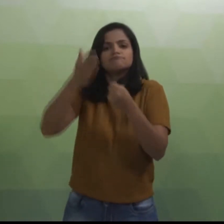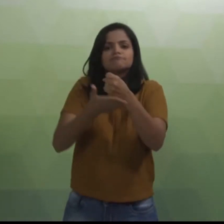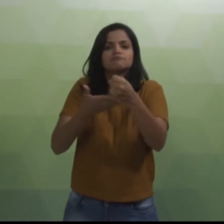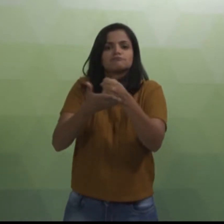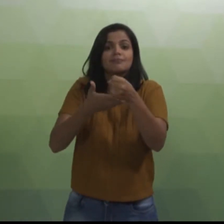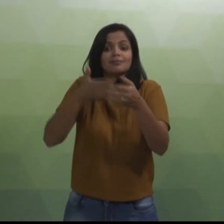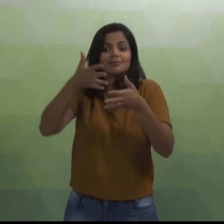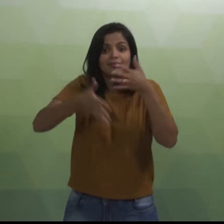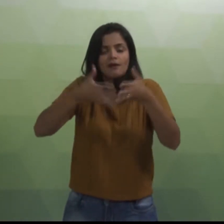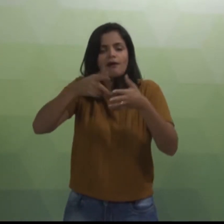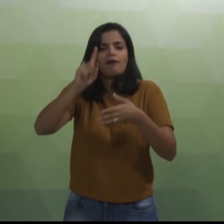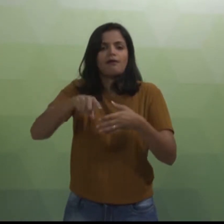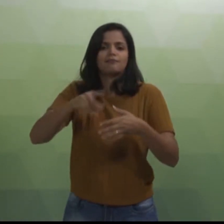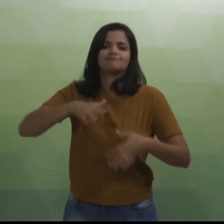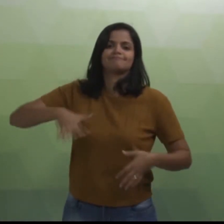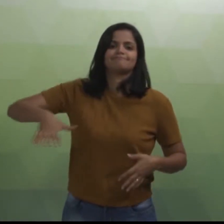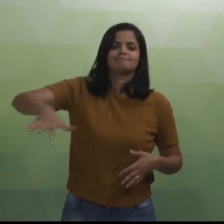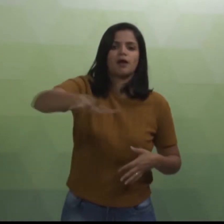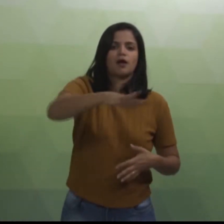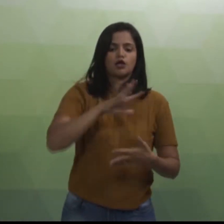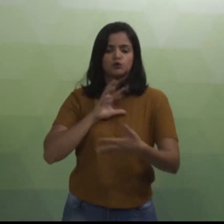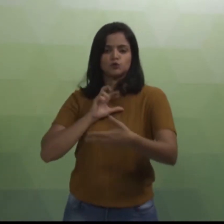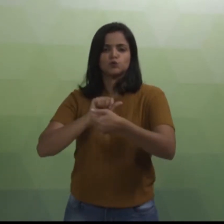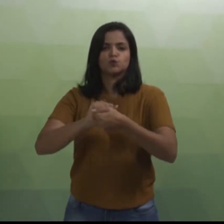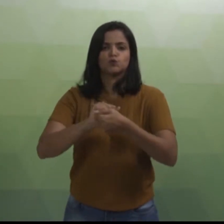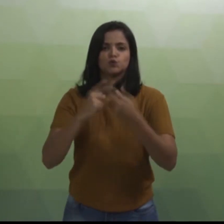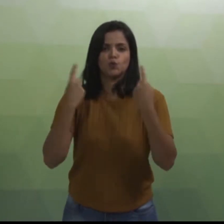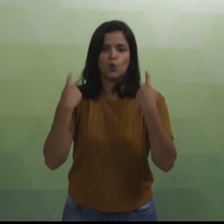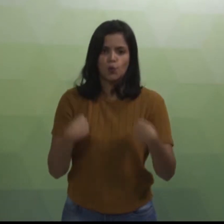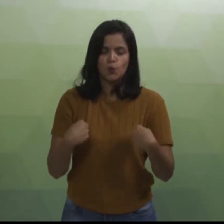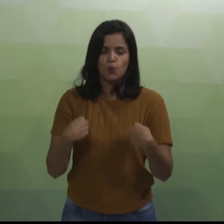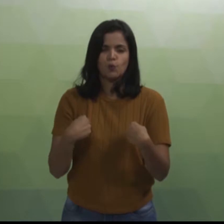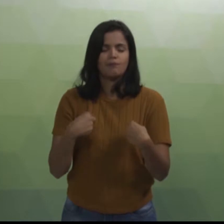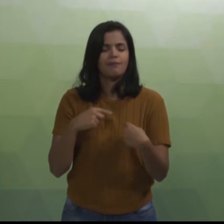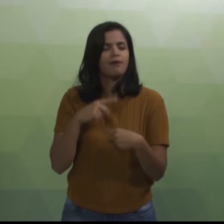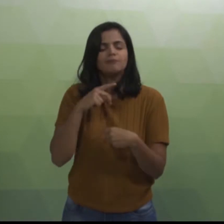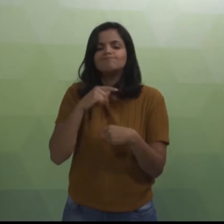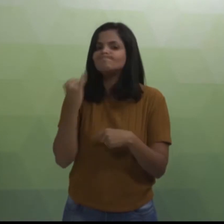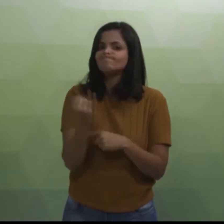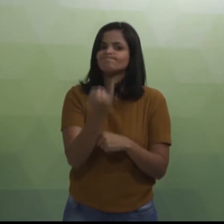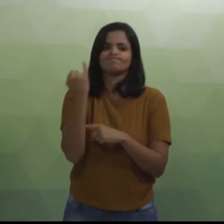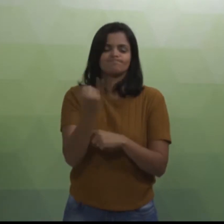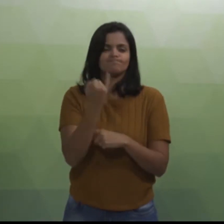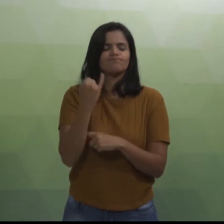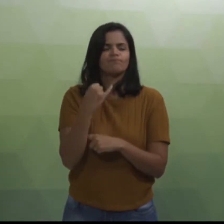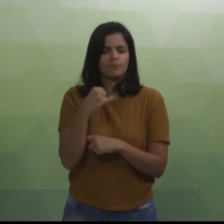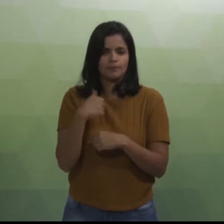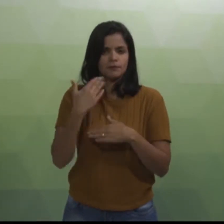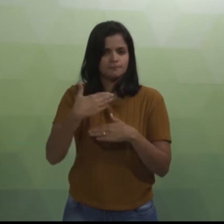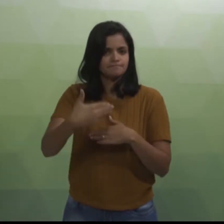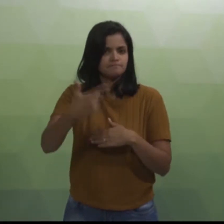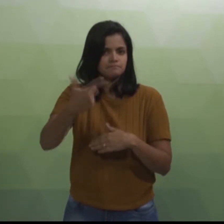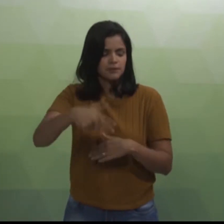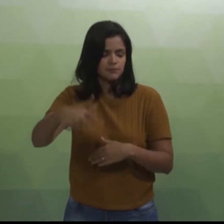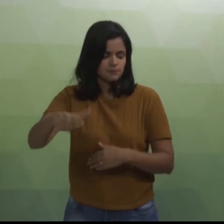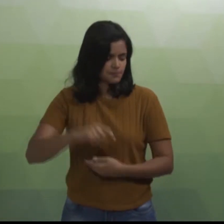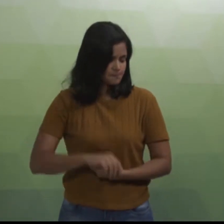O principal é que eu utilizo o espaço juntamente com o meu corpo, a expressão corporal e facial. Veremos